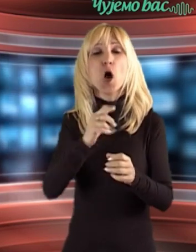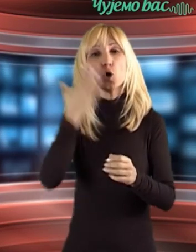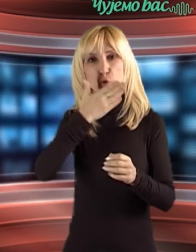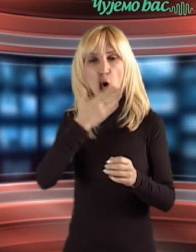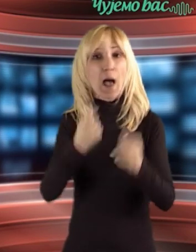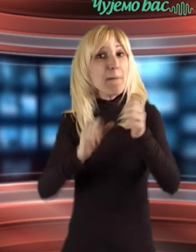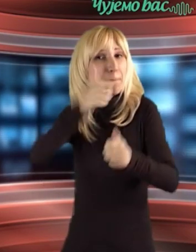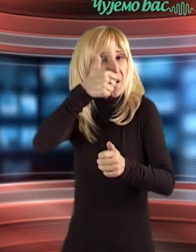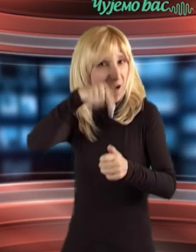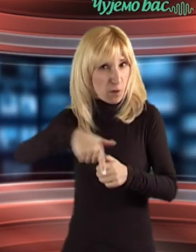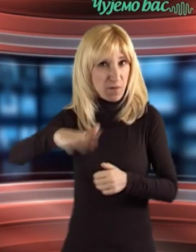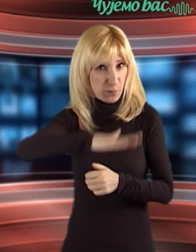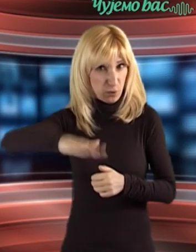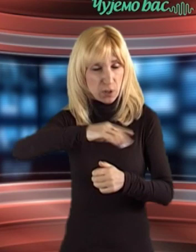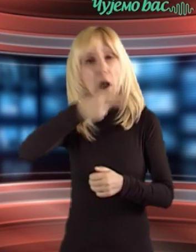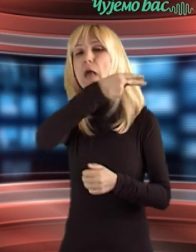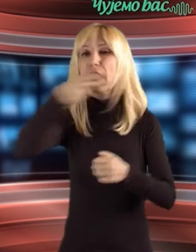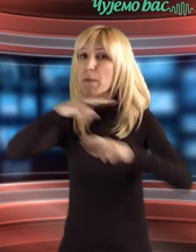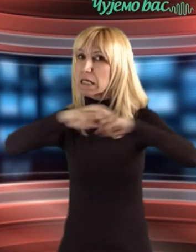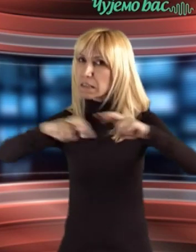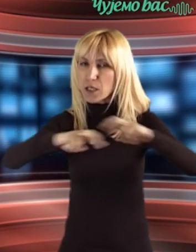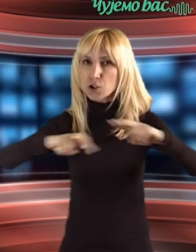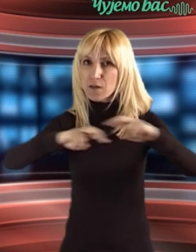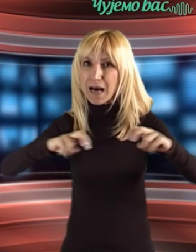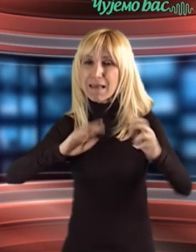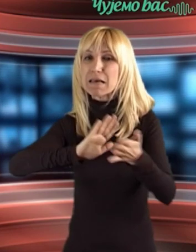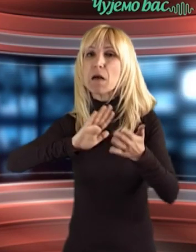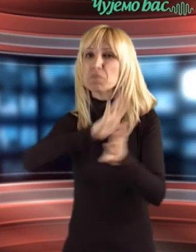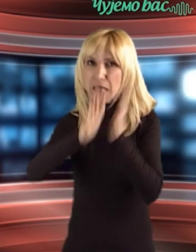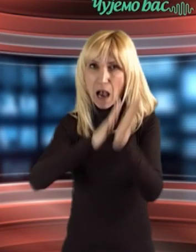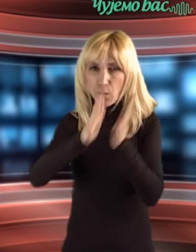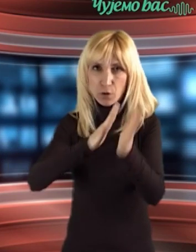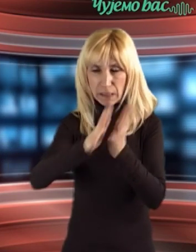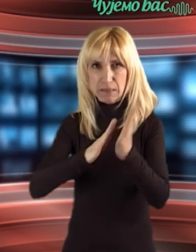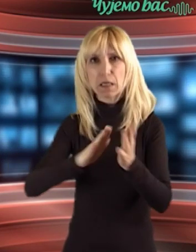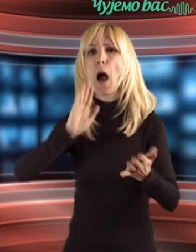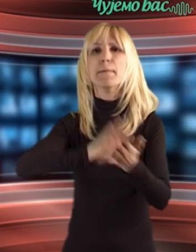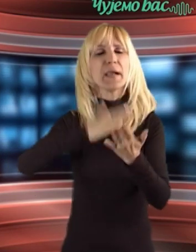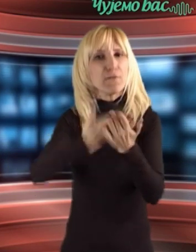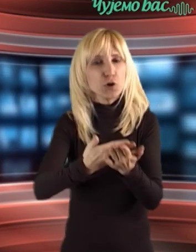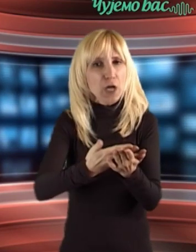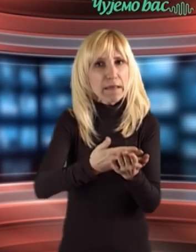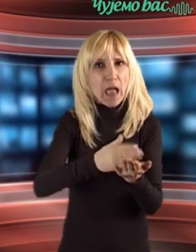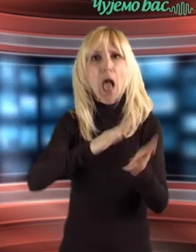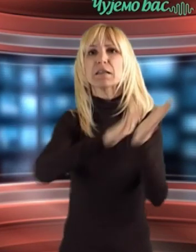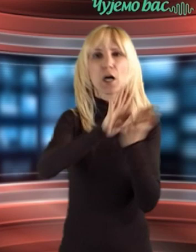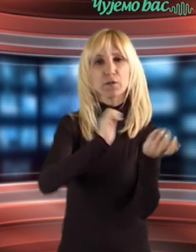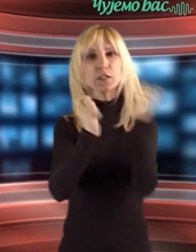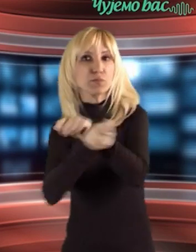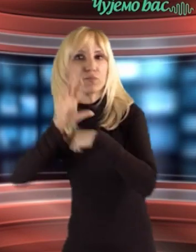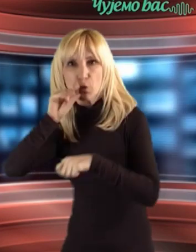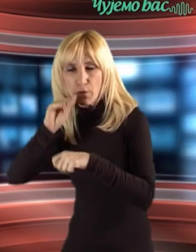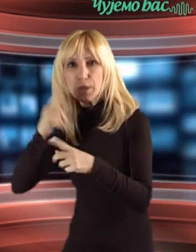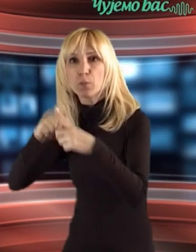ovim prostorima, koja će se baviti temom istraživanja znakovnog jezika, dakle na tom polju, prevođenje sa znakovnog jezika i na